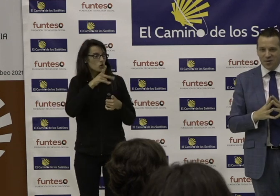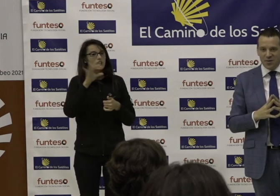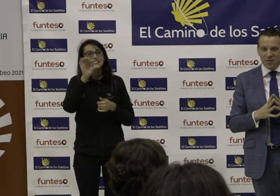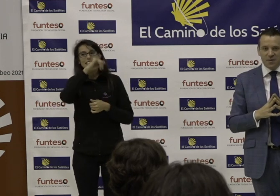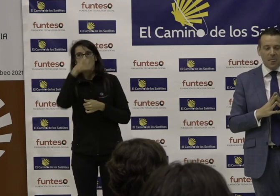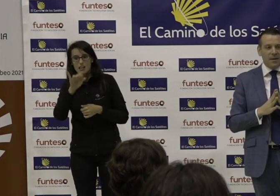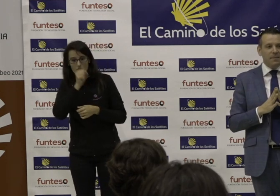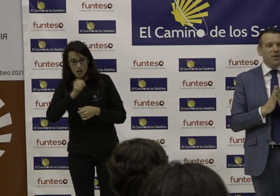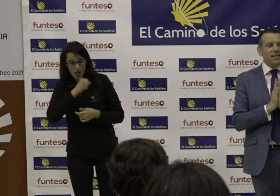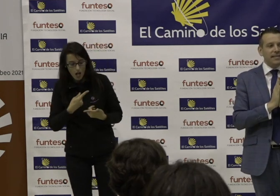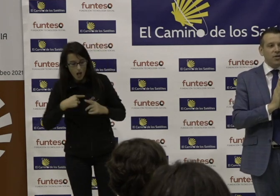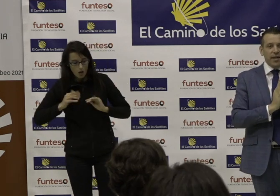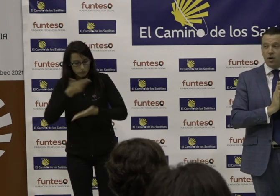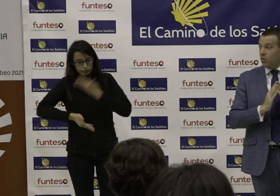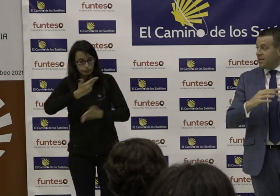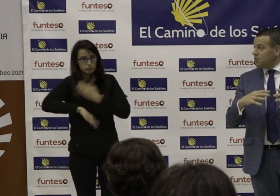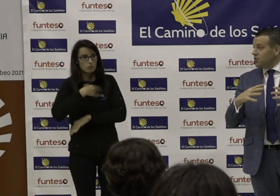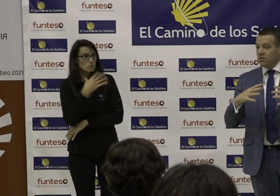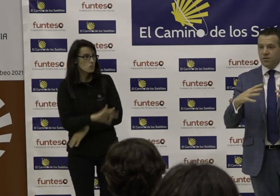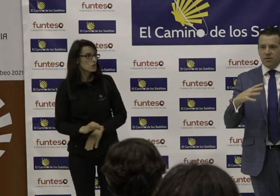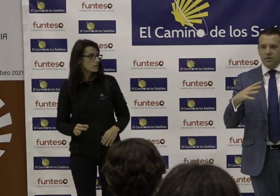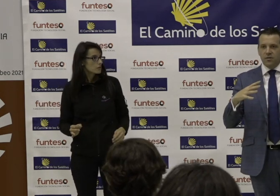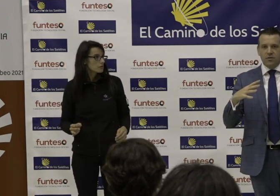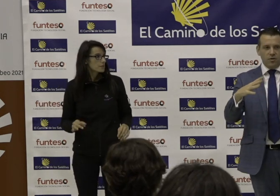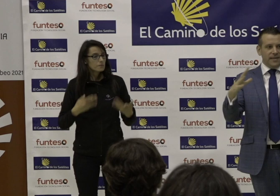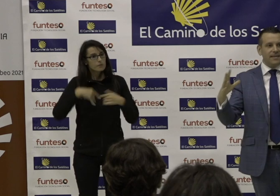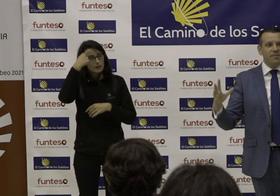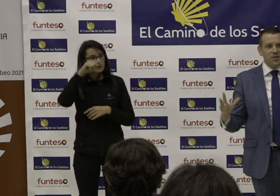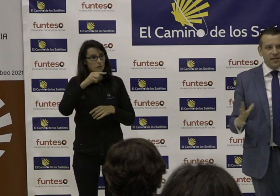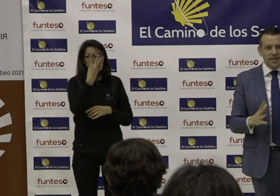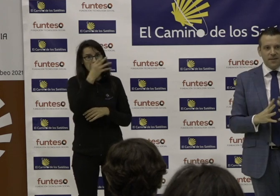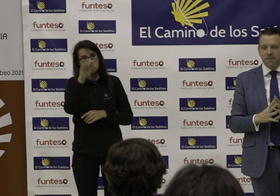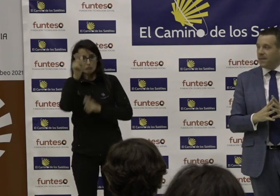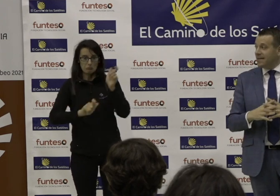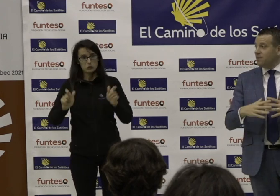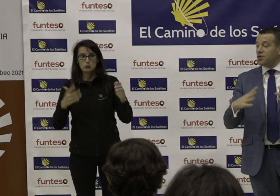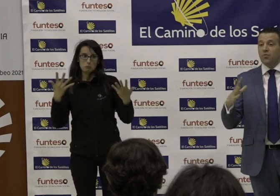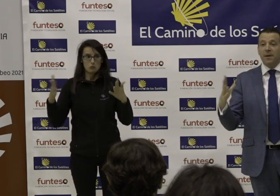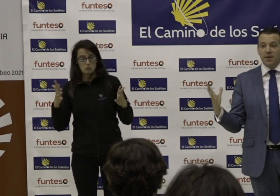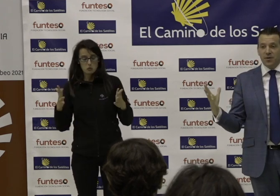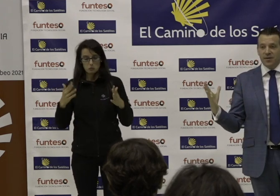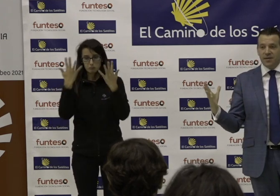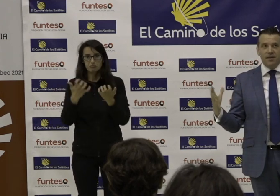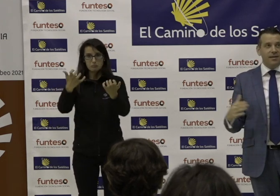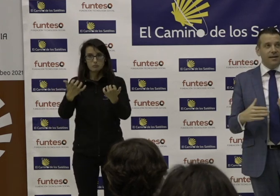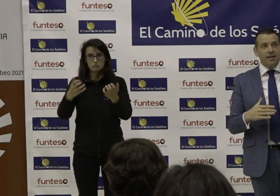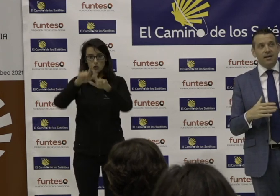colaborar con nosotros. Pero sí es cierto que como estamos sobre 30 personas aquí, estamos en un